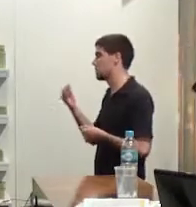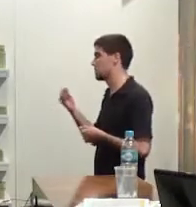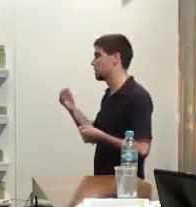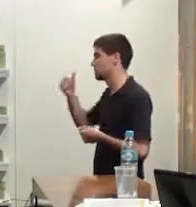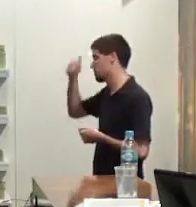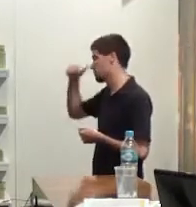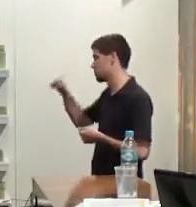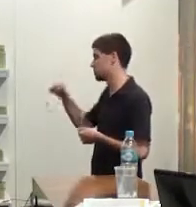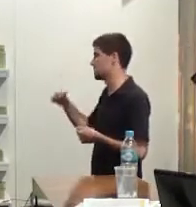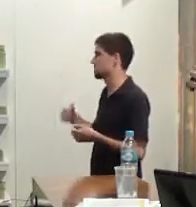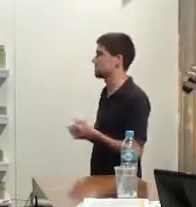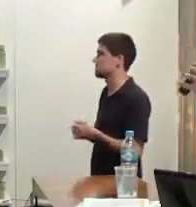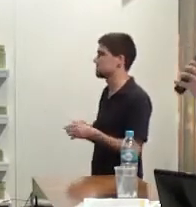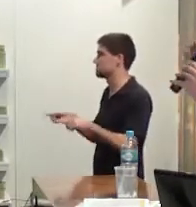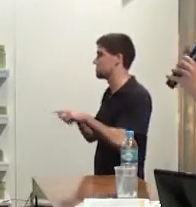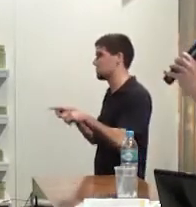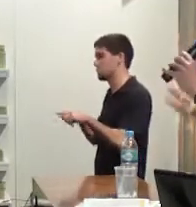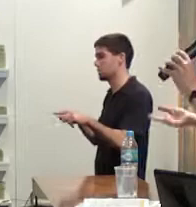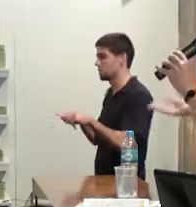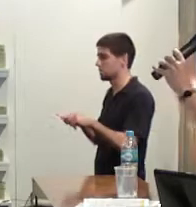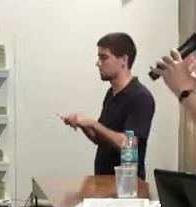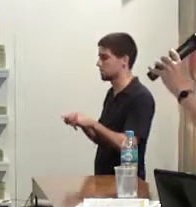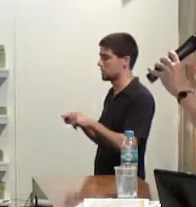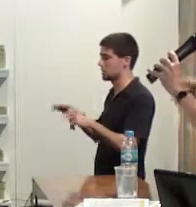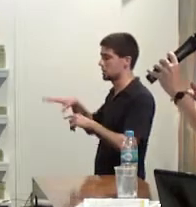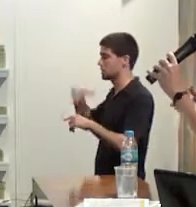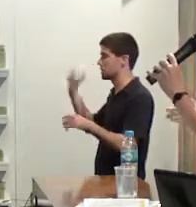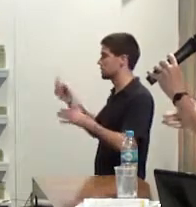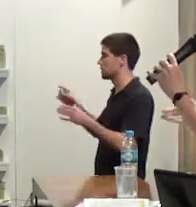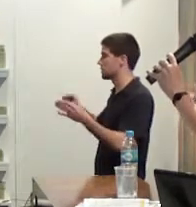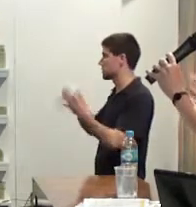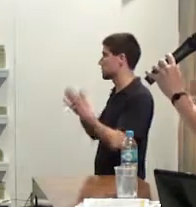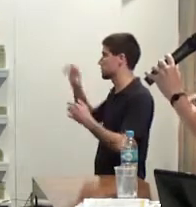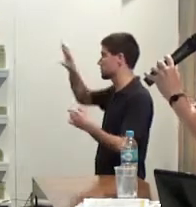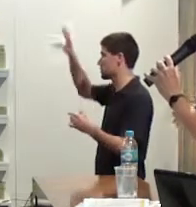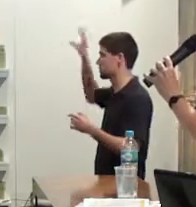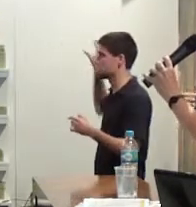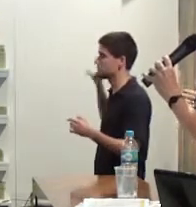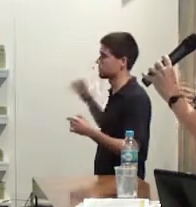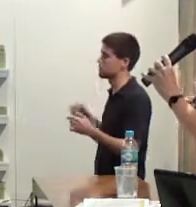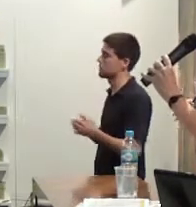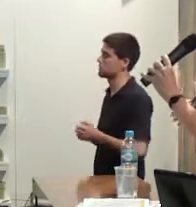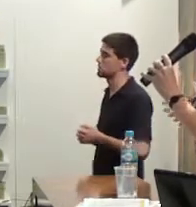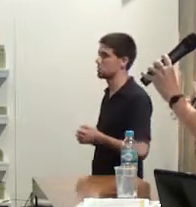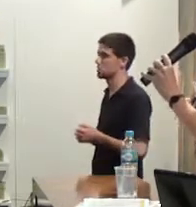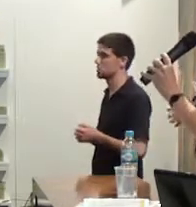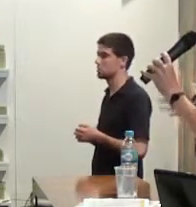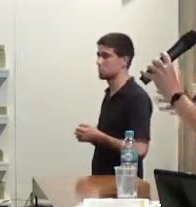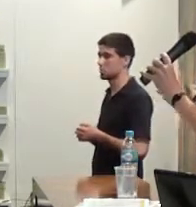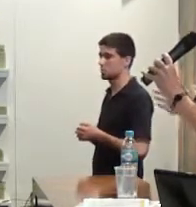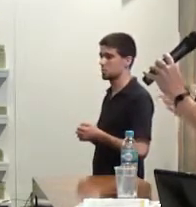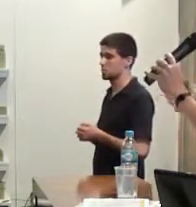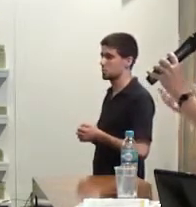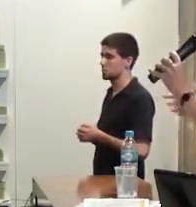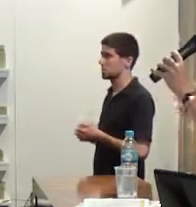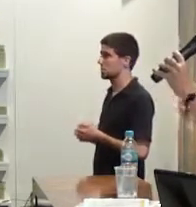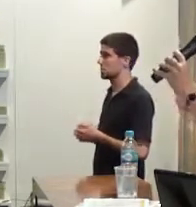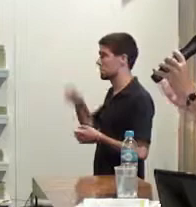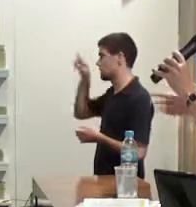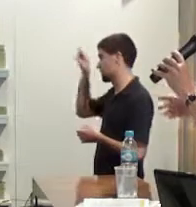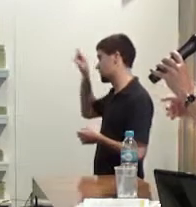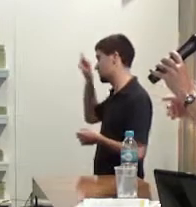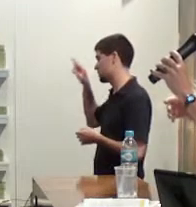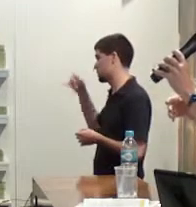ustedes saben, en la ciudad de Budapest corren trenes y estaciones de subte, o hay vagones